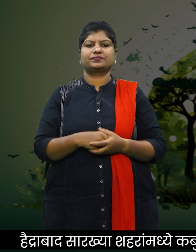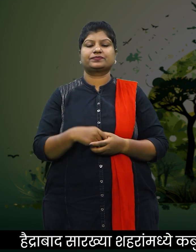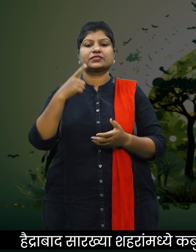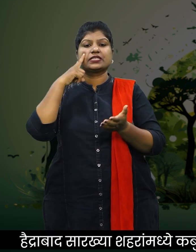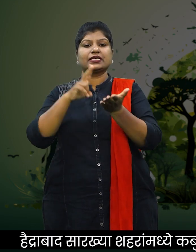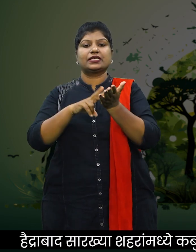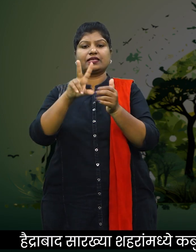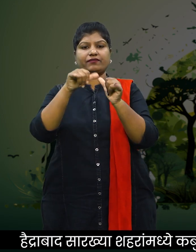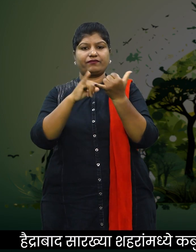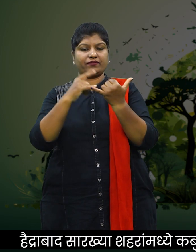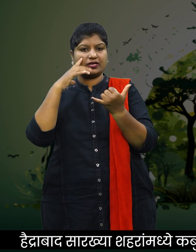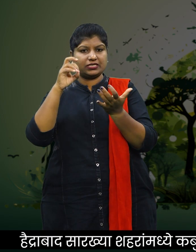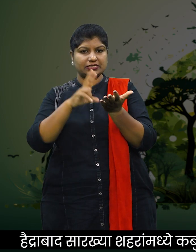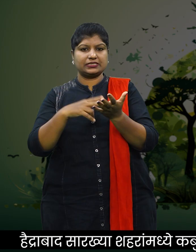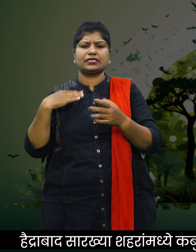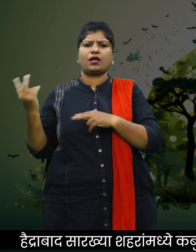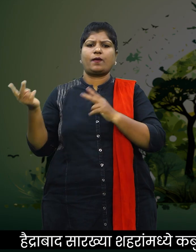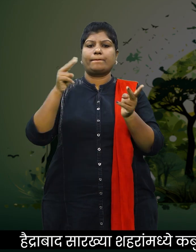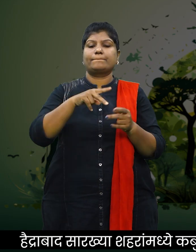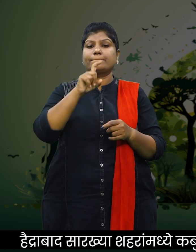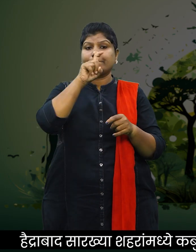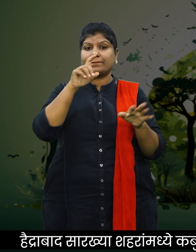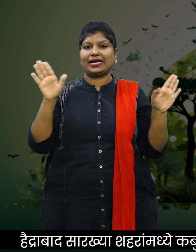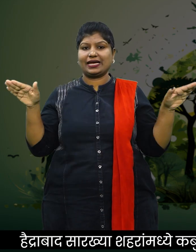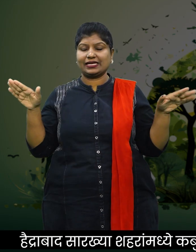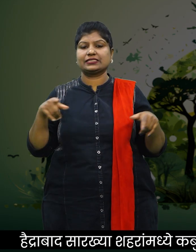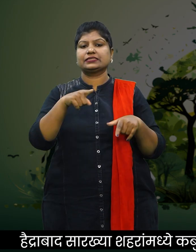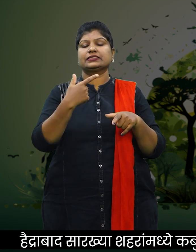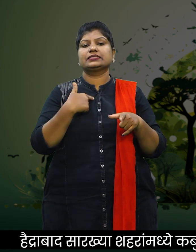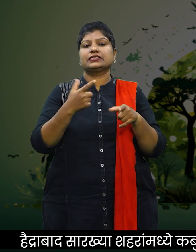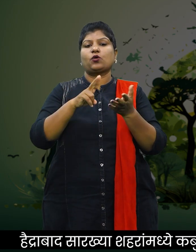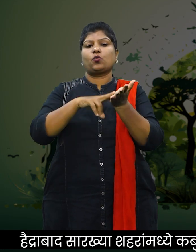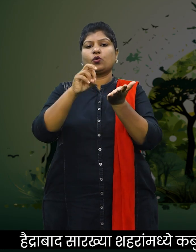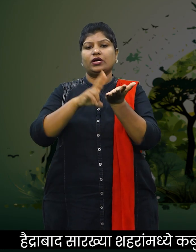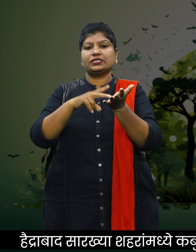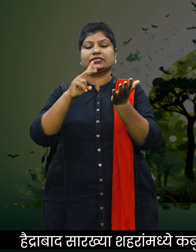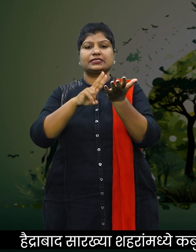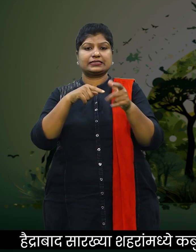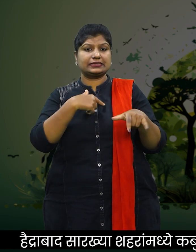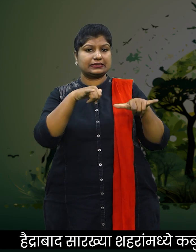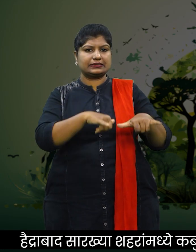हैदराबाद सारख्या शहरांमध्ये कबुतरांच्या आक्रमणामुळे कावळ्यांची संख्या कमी होते.